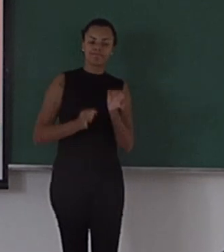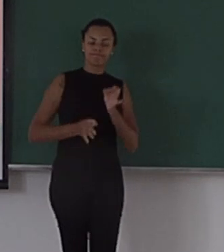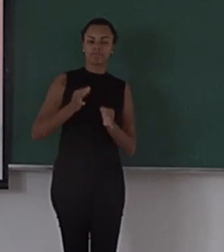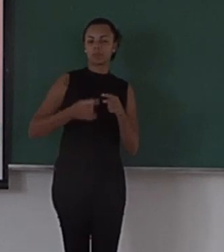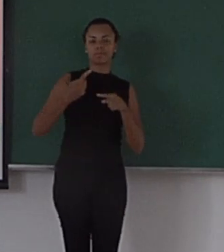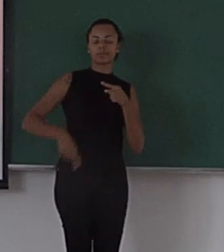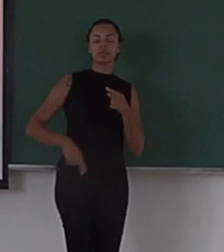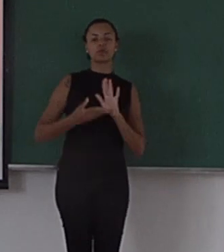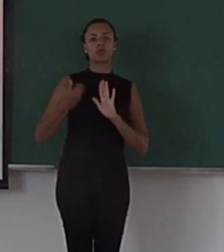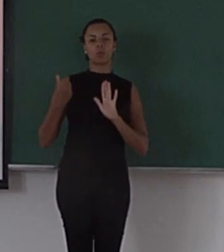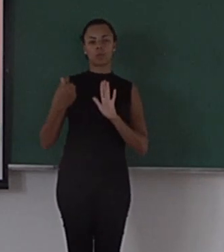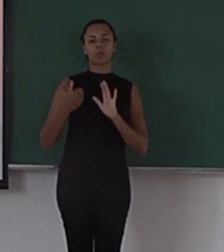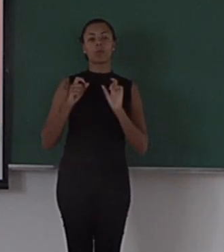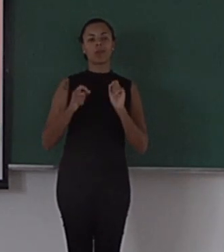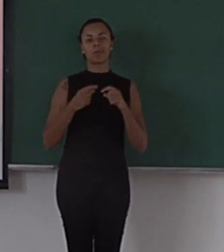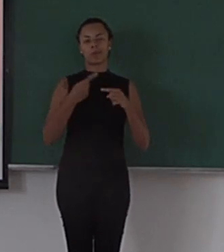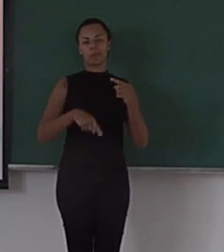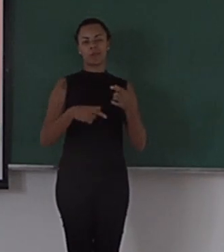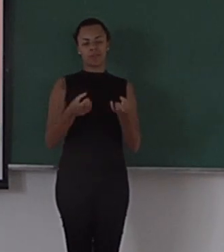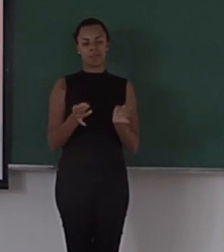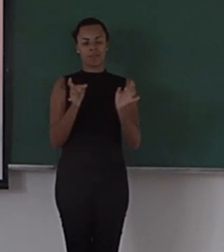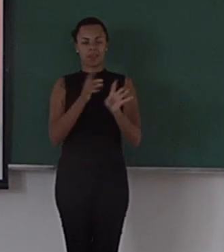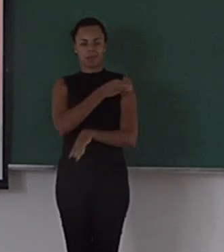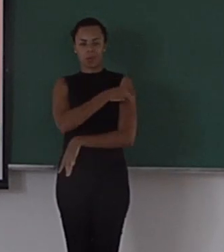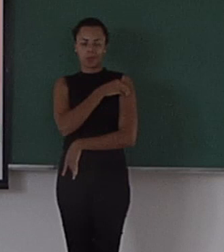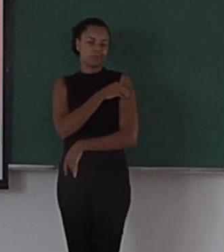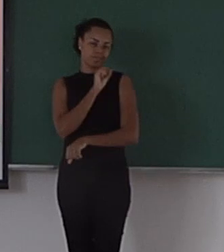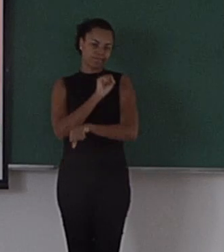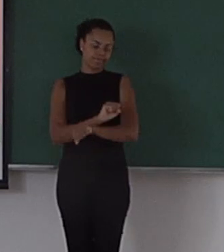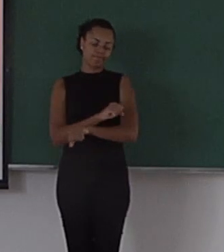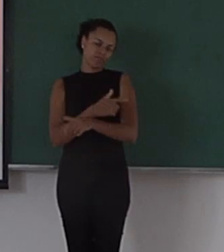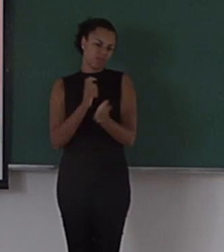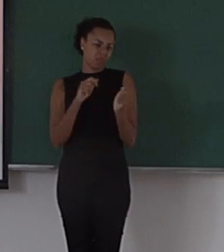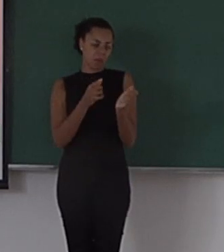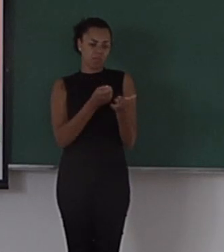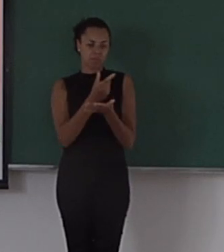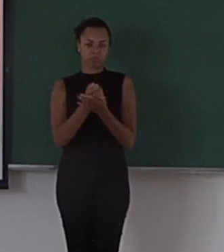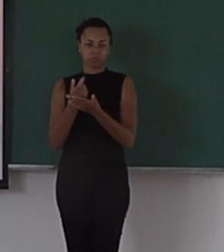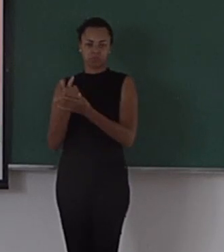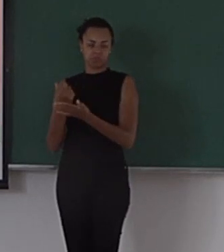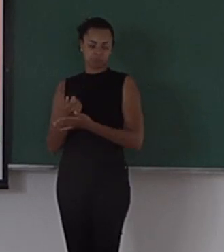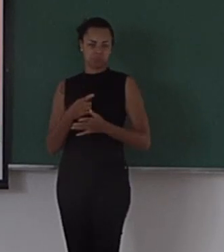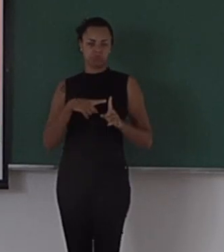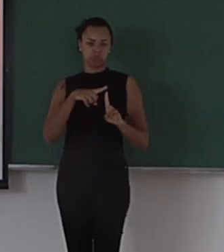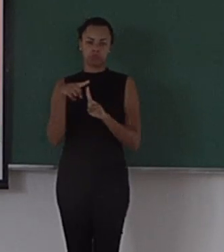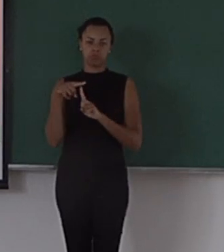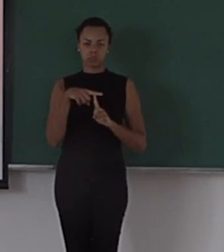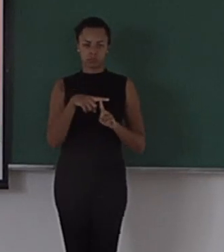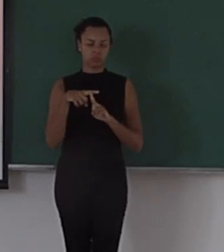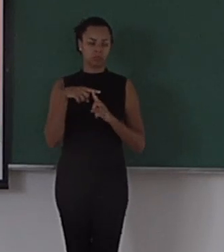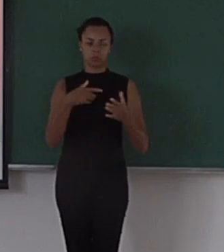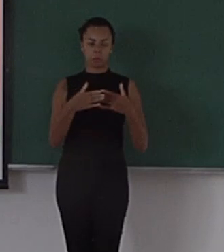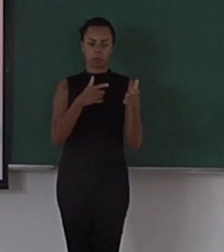essa liminar aí que proibia a comercialização do álcool, né? Então a gente consegue comprar álcool aí a todo modo, de todo jeito,